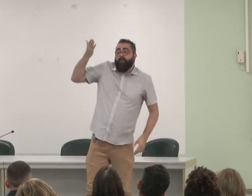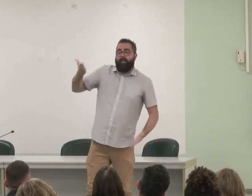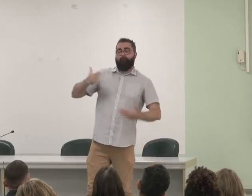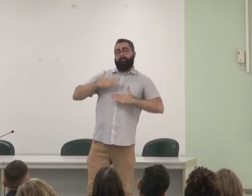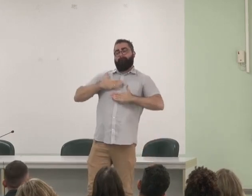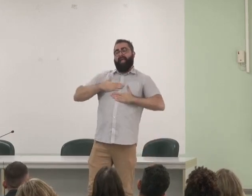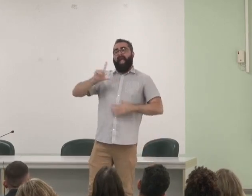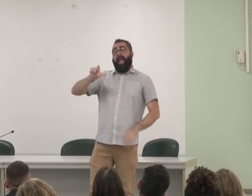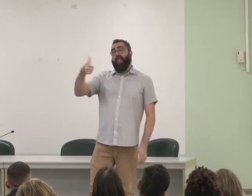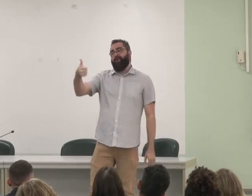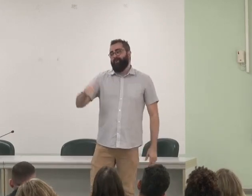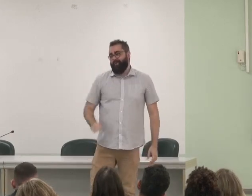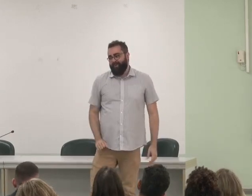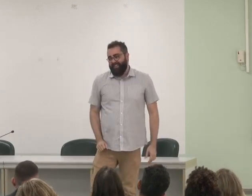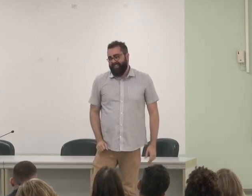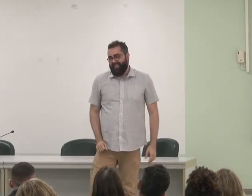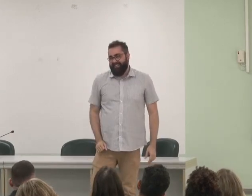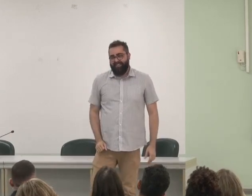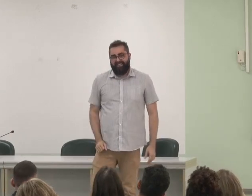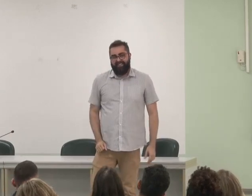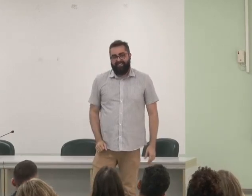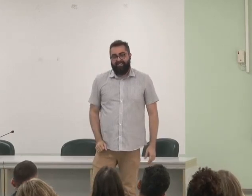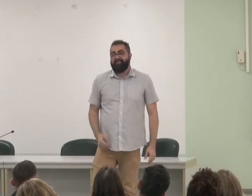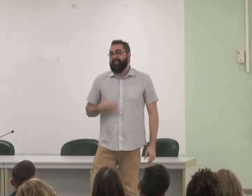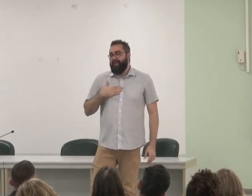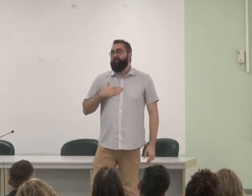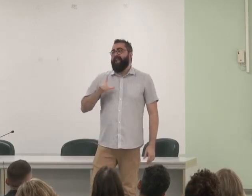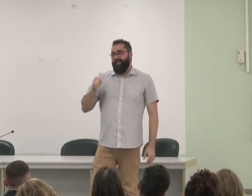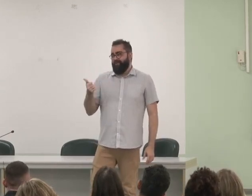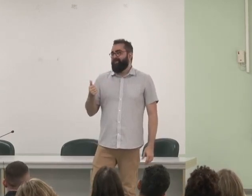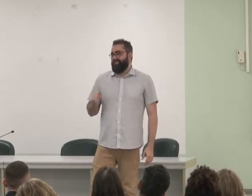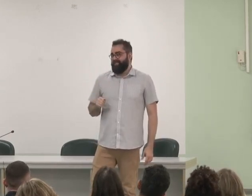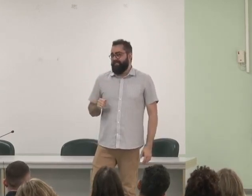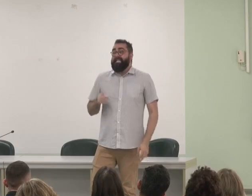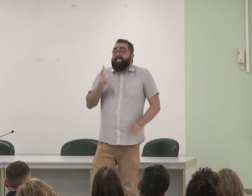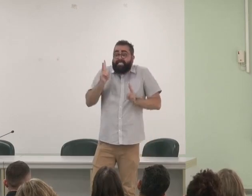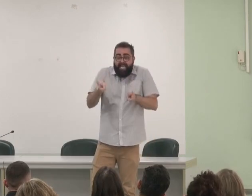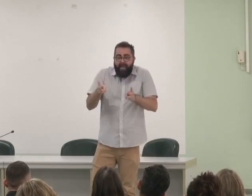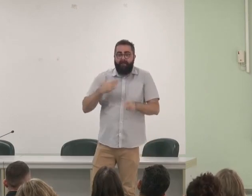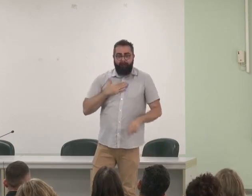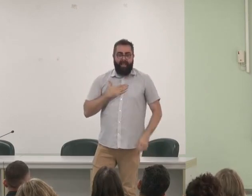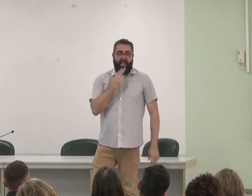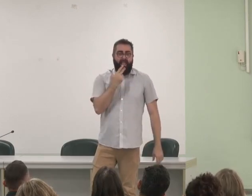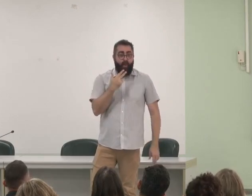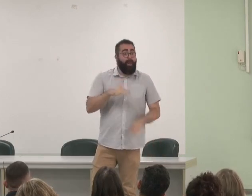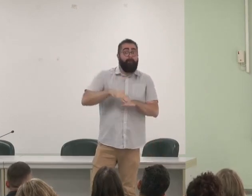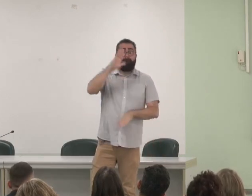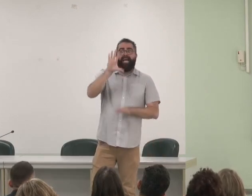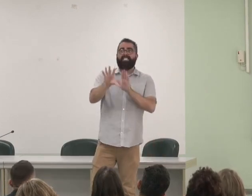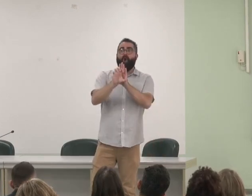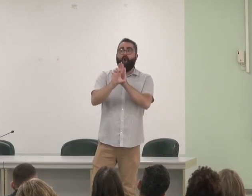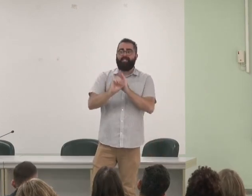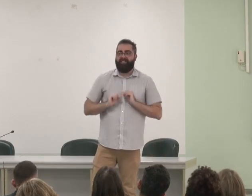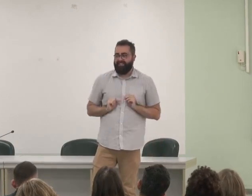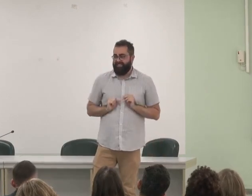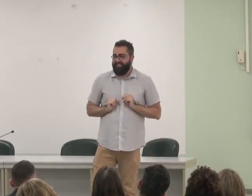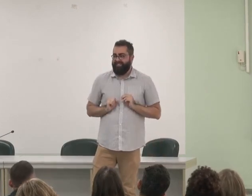A nota mais alta sempre vai ser para a sua própria língua. Para a sua própria língua, eles sempre vão encontrar um